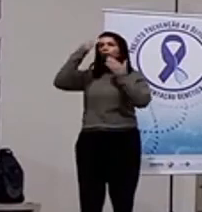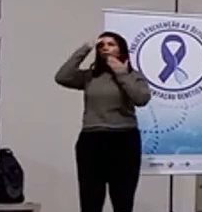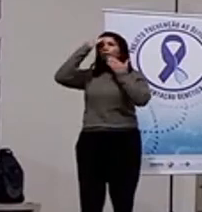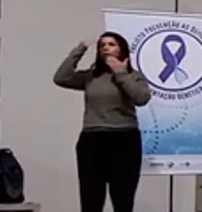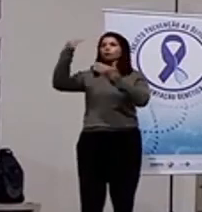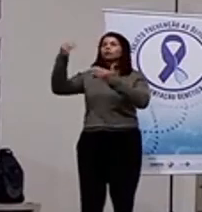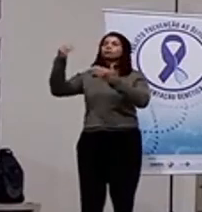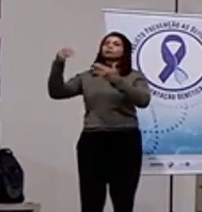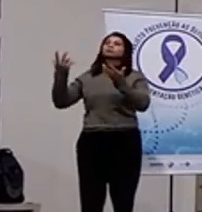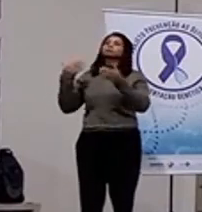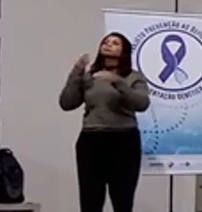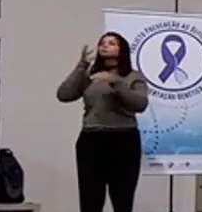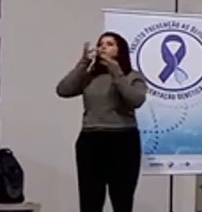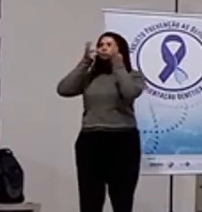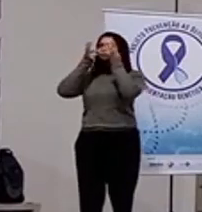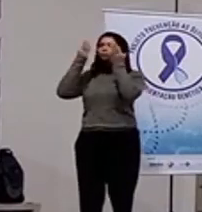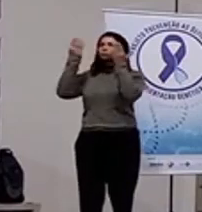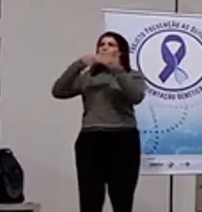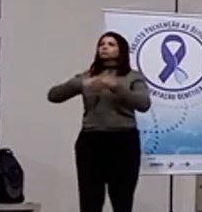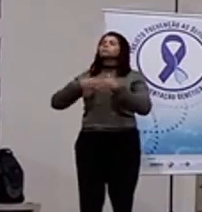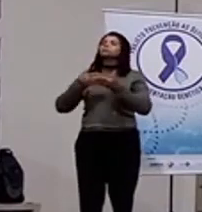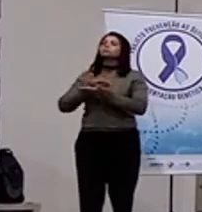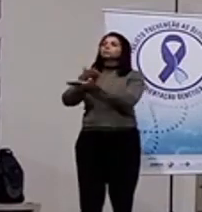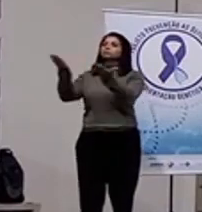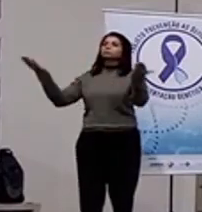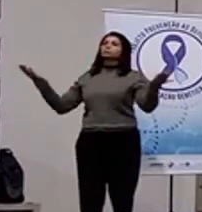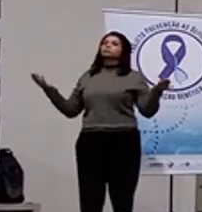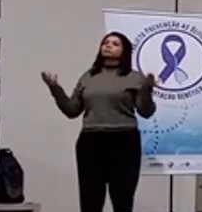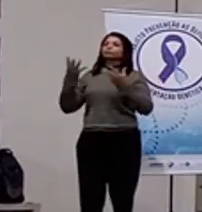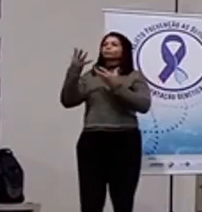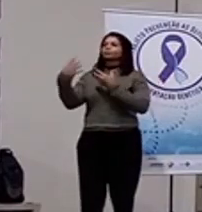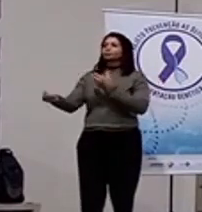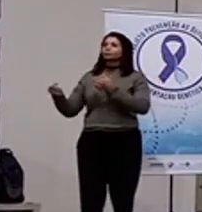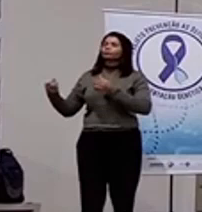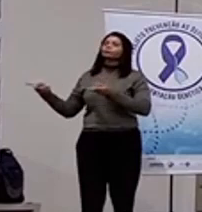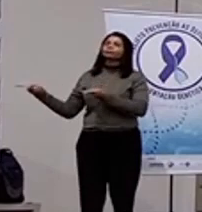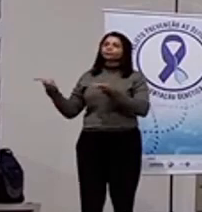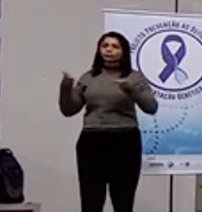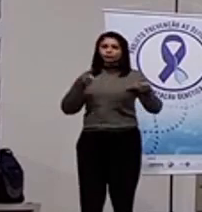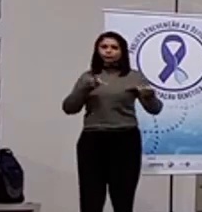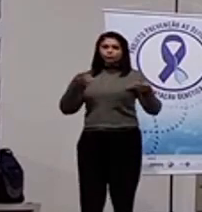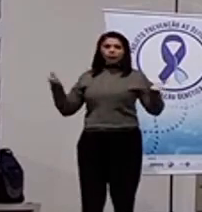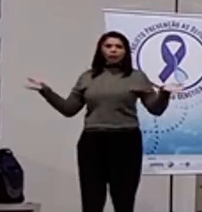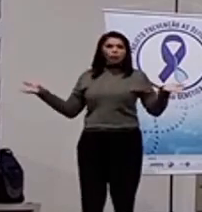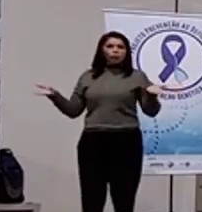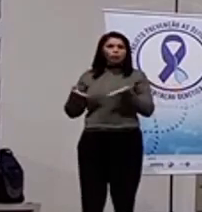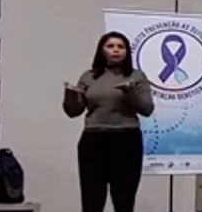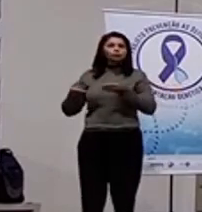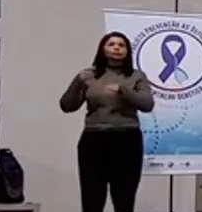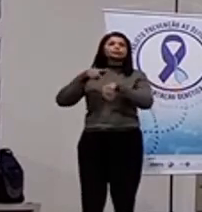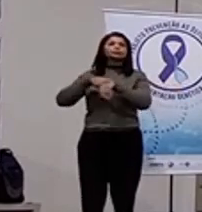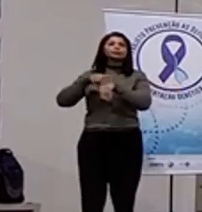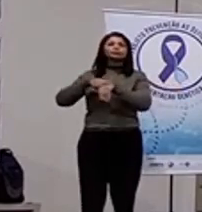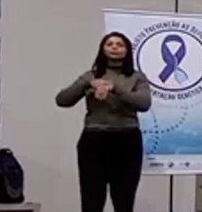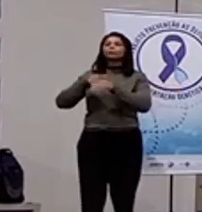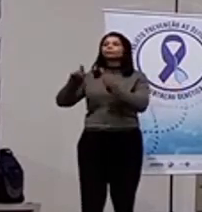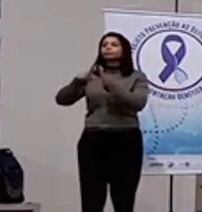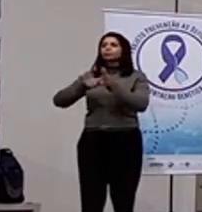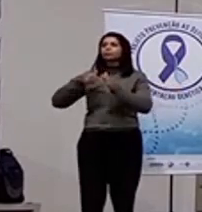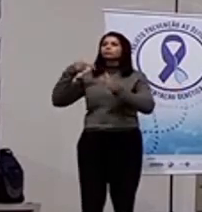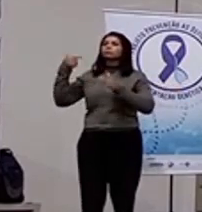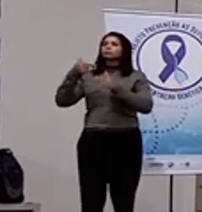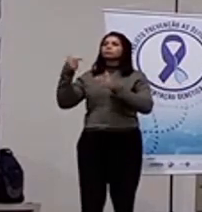todos vocês que aceitaram o nosso convite. Estamos realizando, na data de hoje, a segunda palestra de prevenção